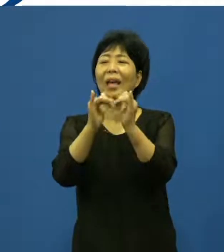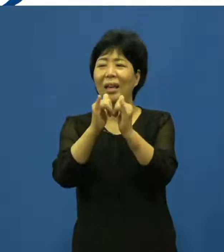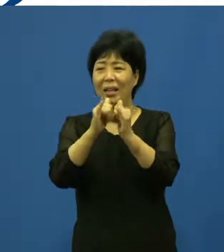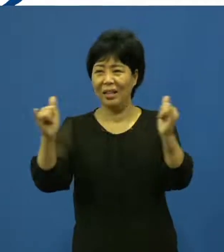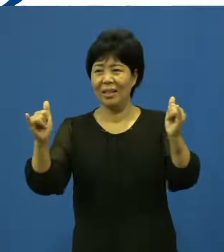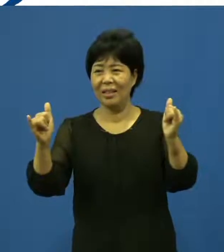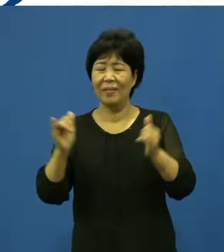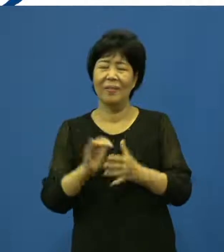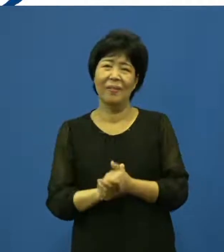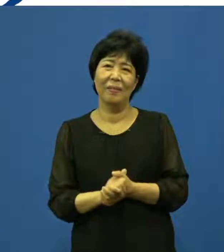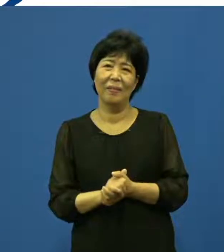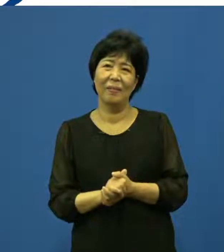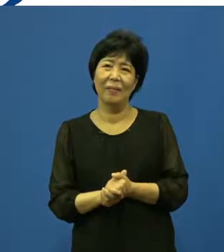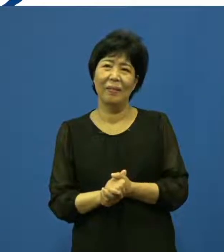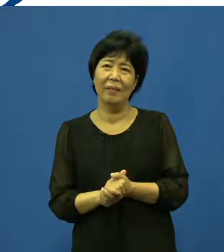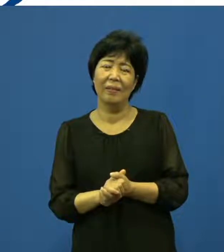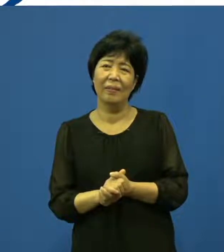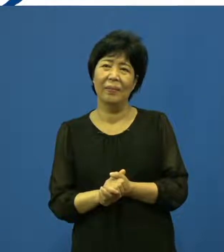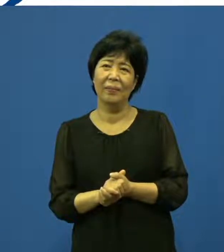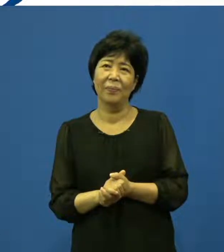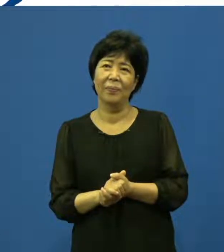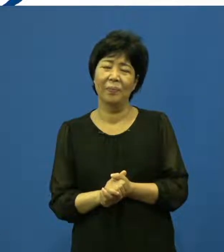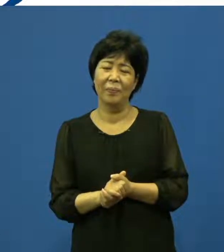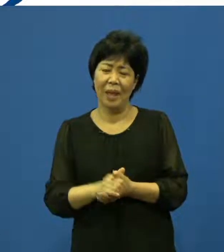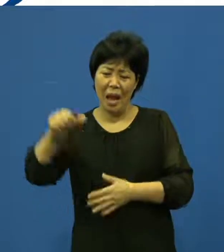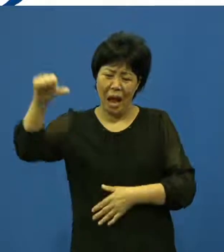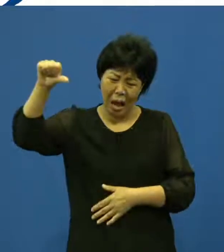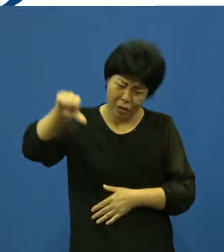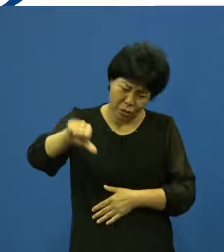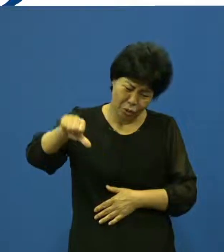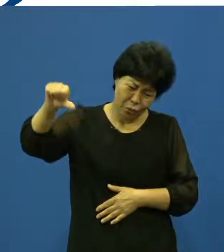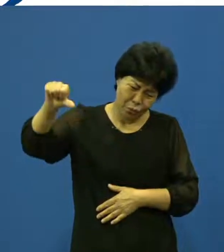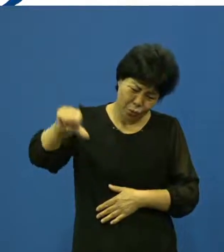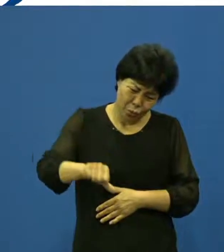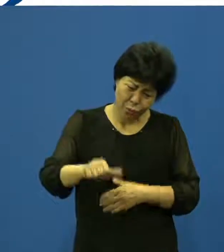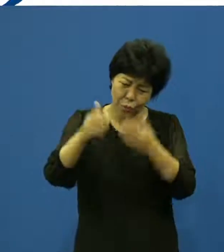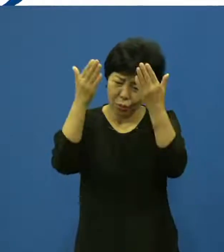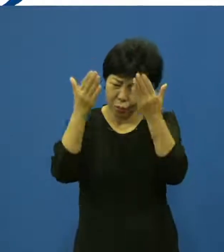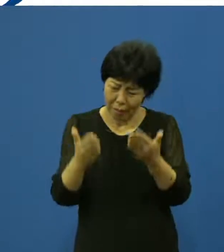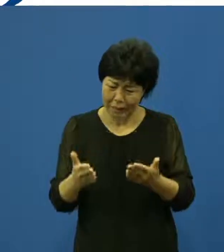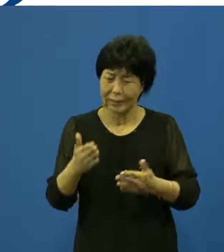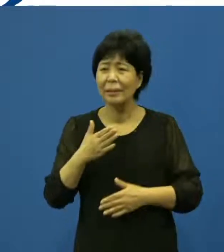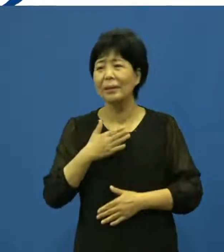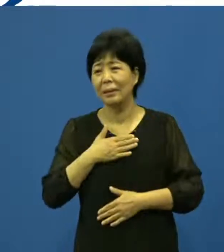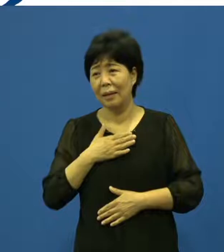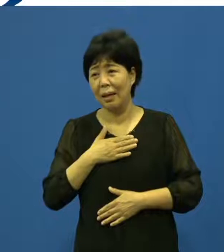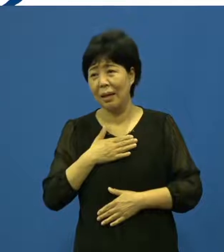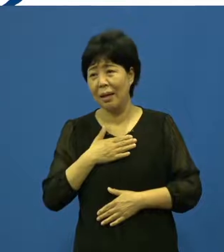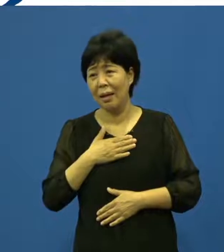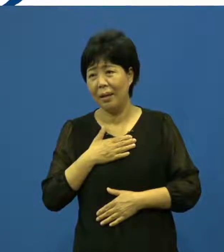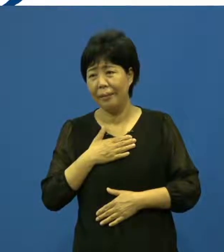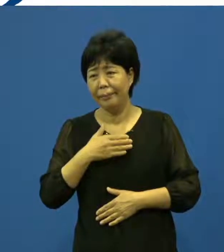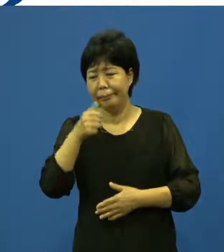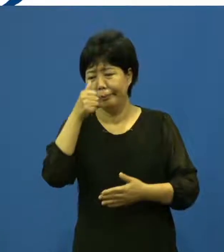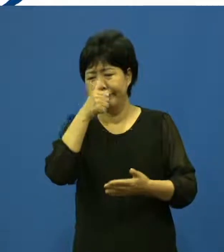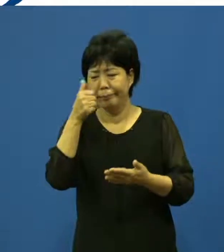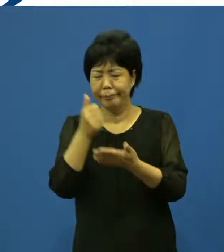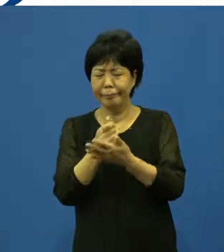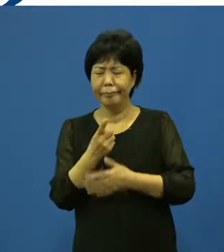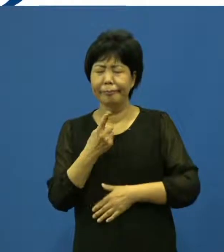자연, 아무리 그냥 저주받고 끝이 나도 하나도 아깝지 않을 만큼 지은